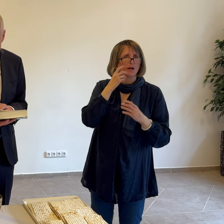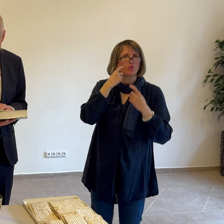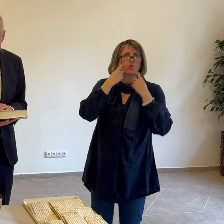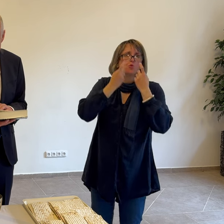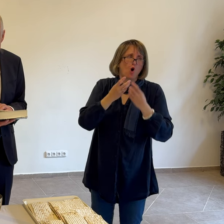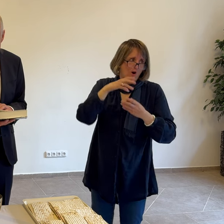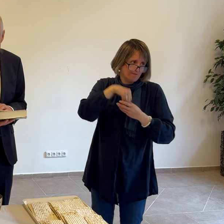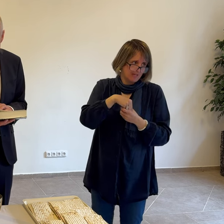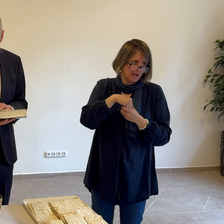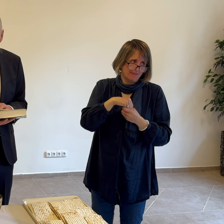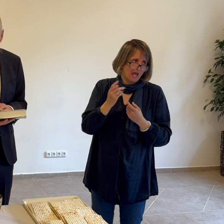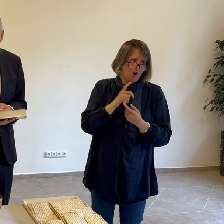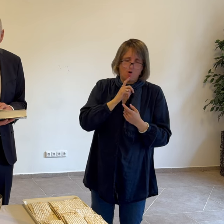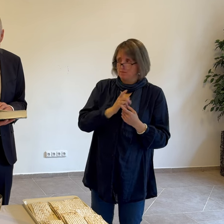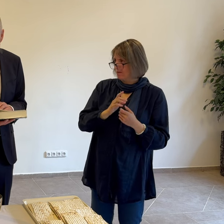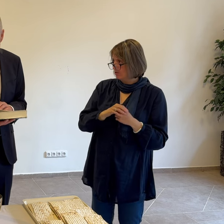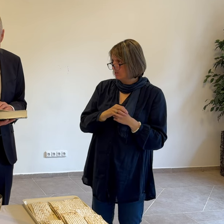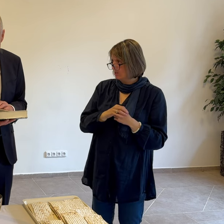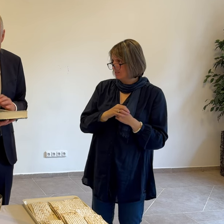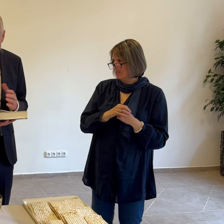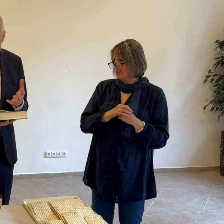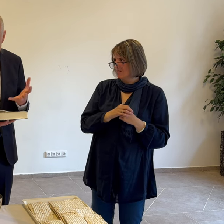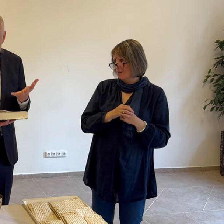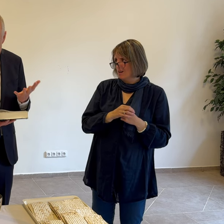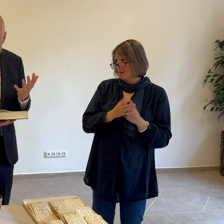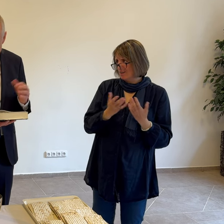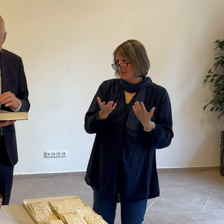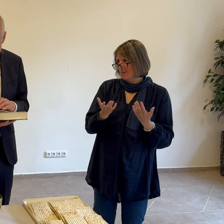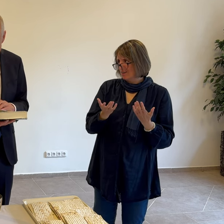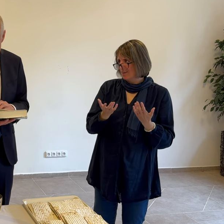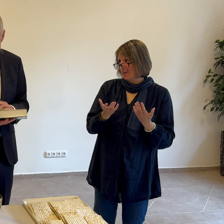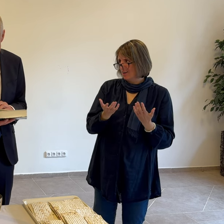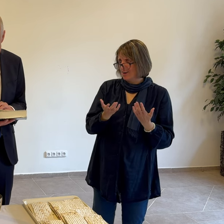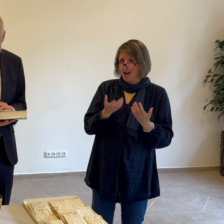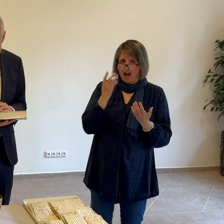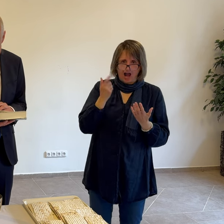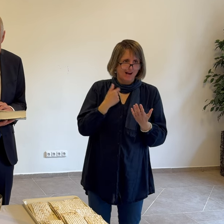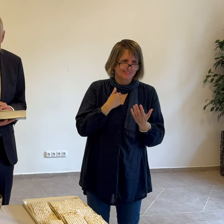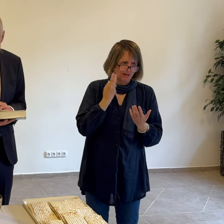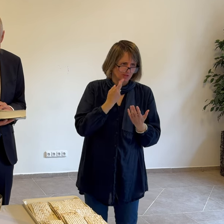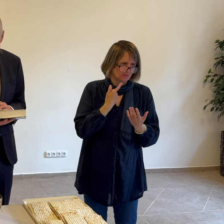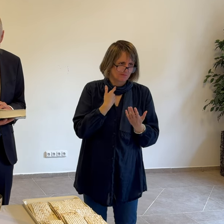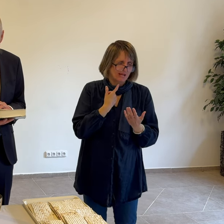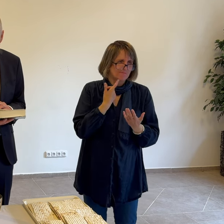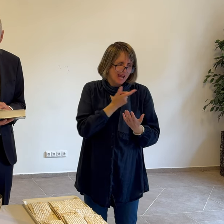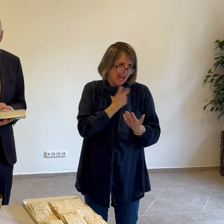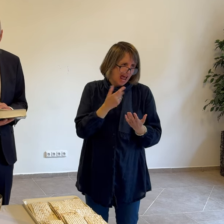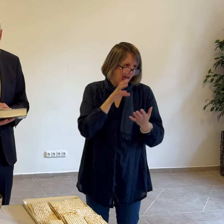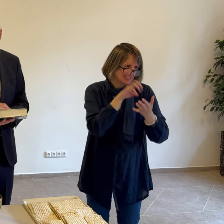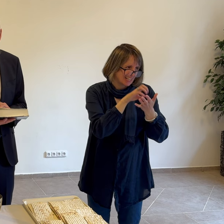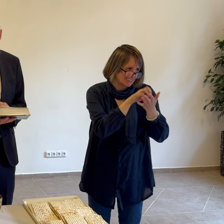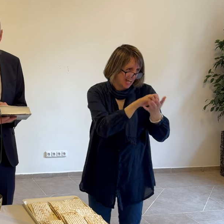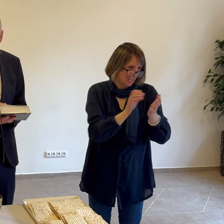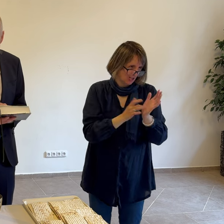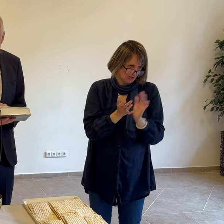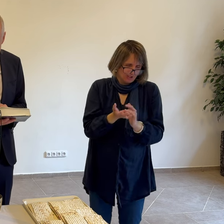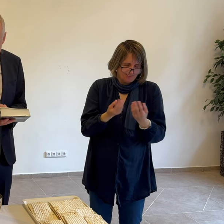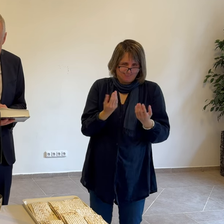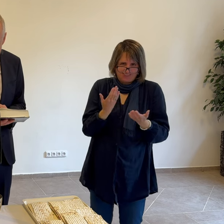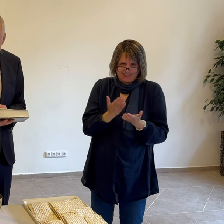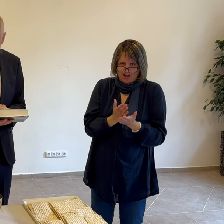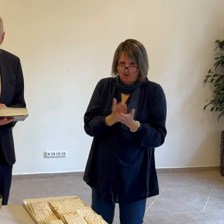je duch takže určitě si bůh nepřál abysme do něj kousali On si přál